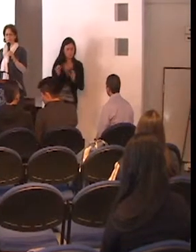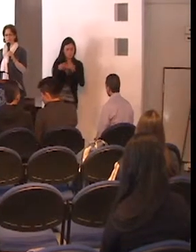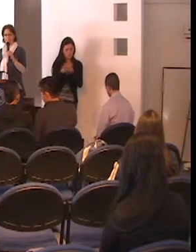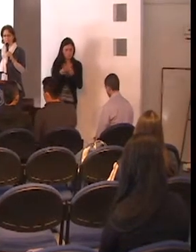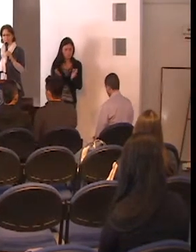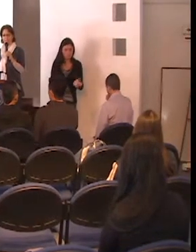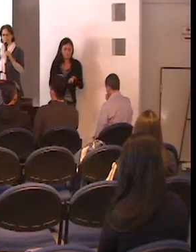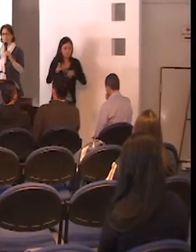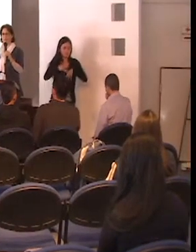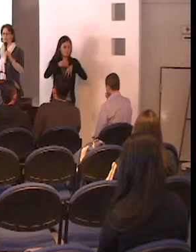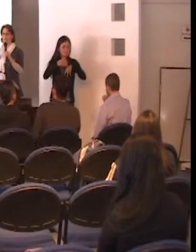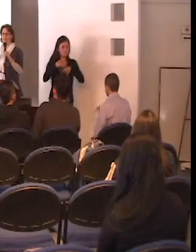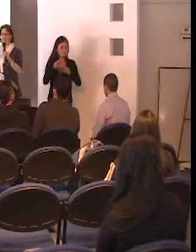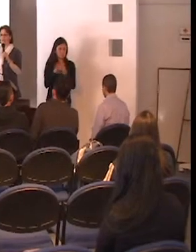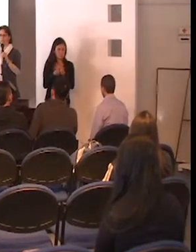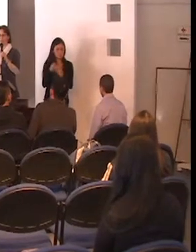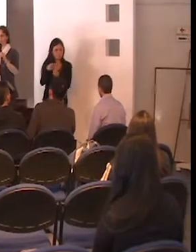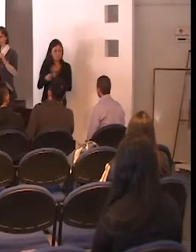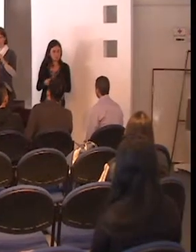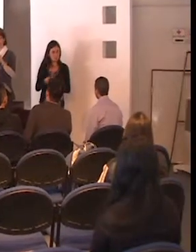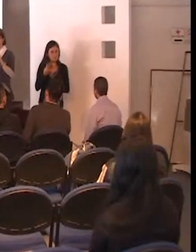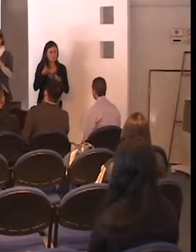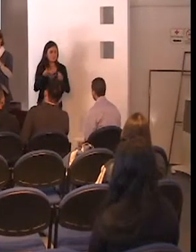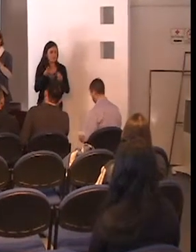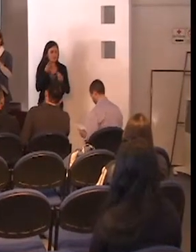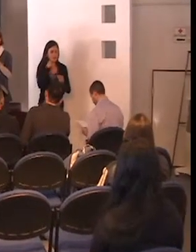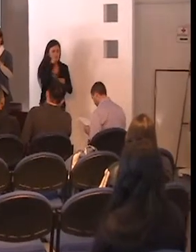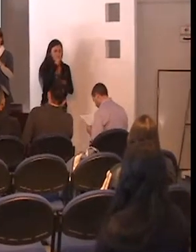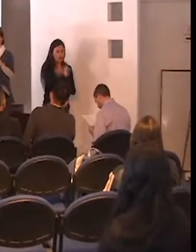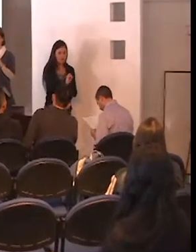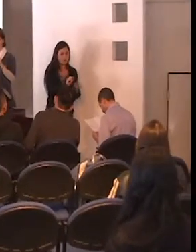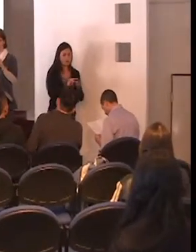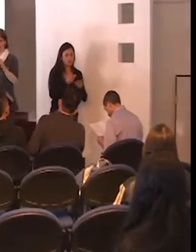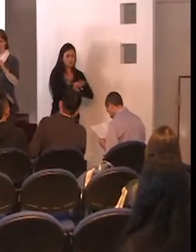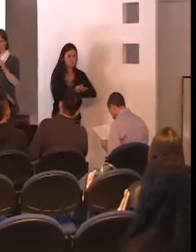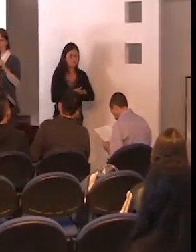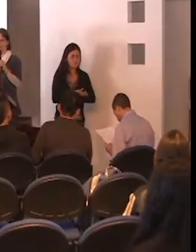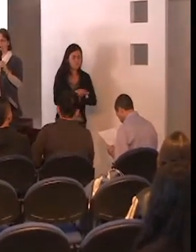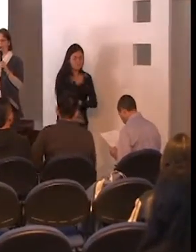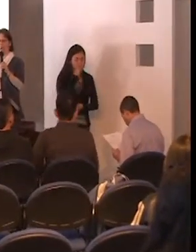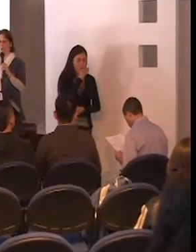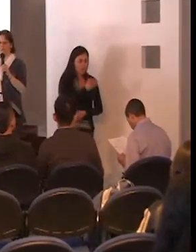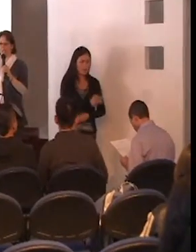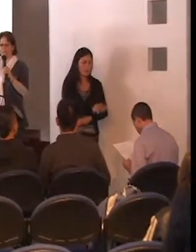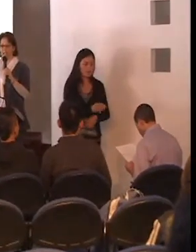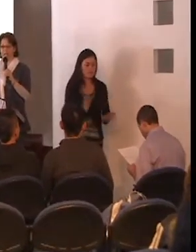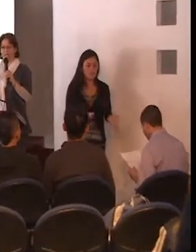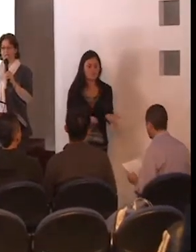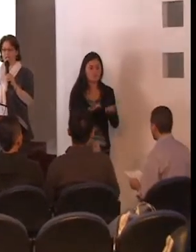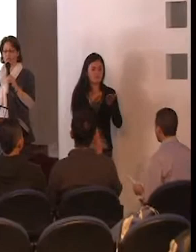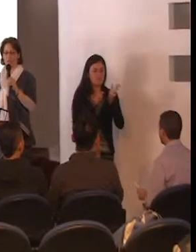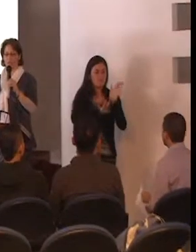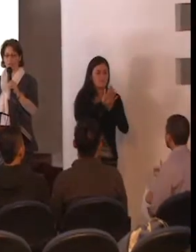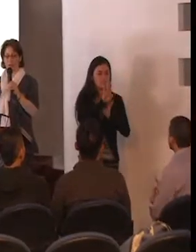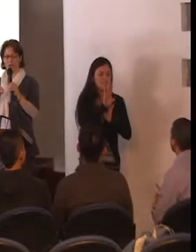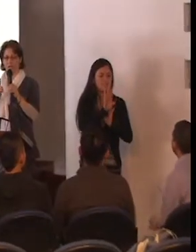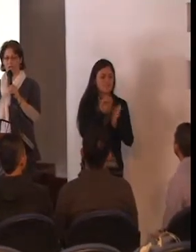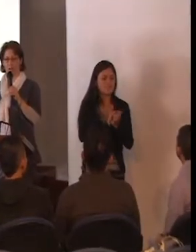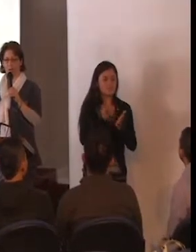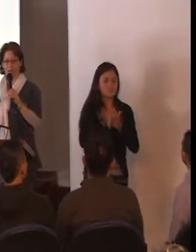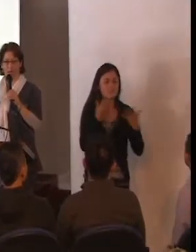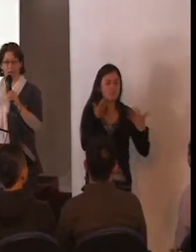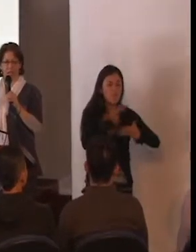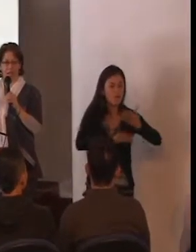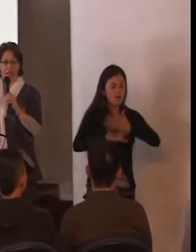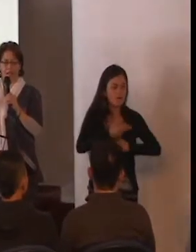para potencializarlas y buscar que tanto los niños desde bebés, desde edades muy tempranas, comiencen a tener interacción con las personas